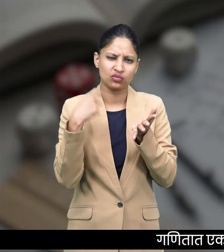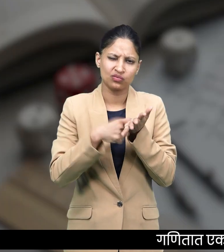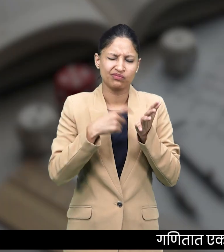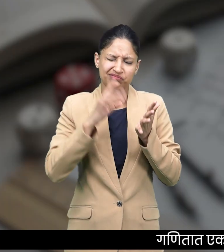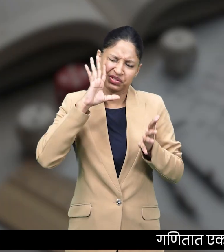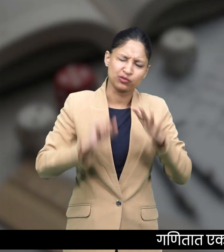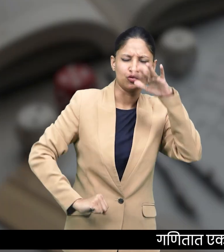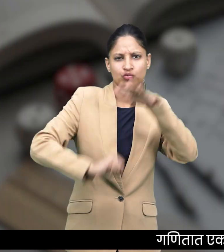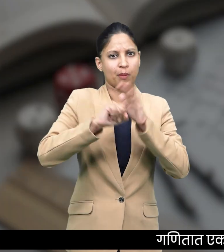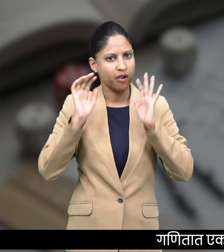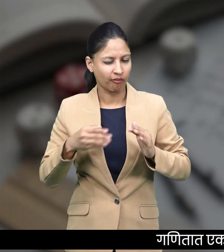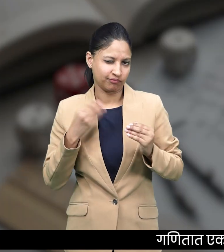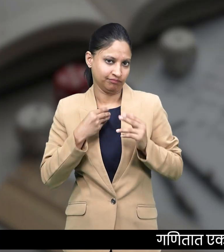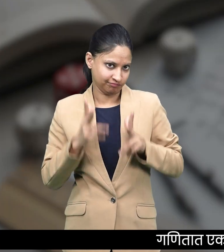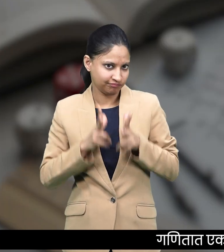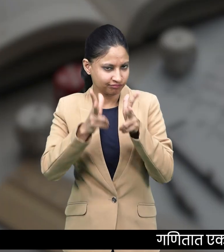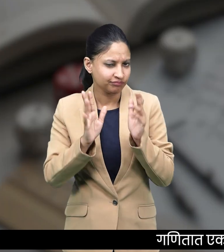गणितात एक अतिशय महत्त्वाचा नियम आहे.